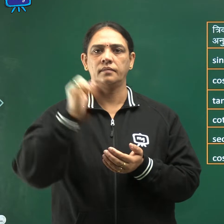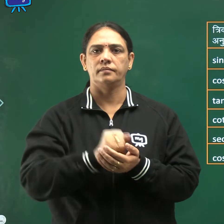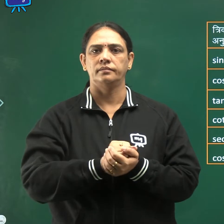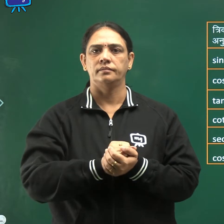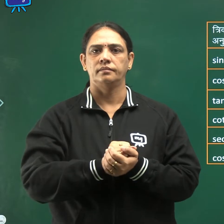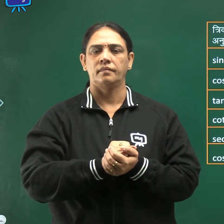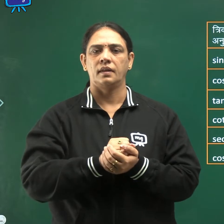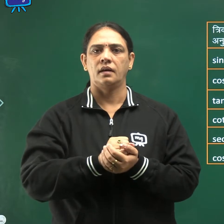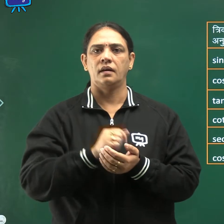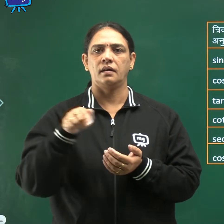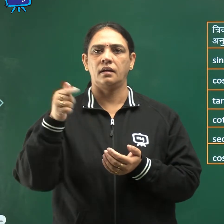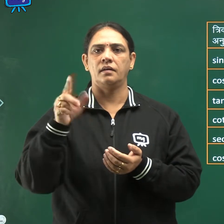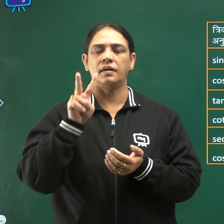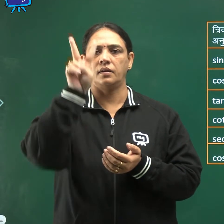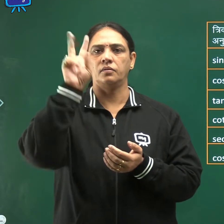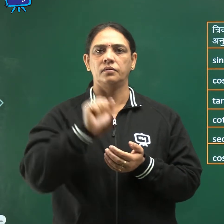के मान